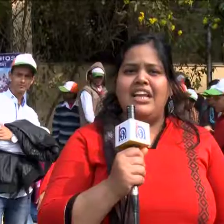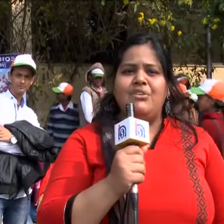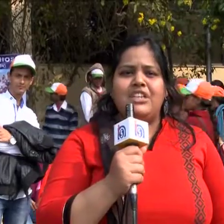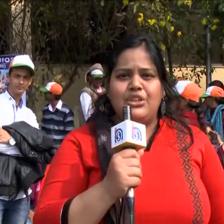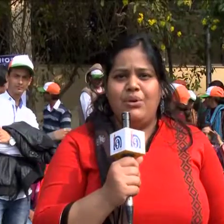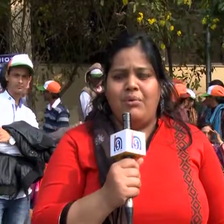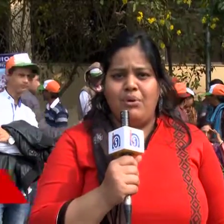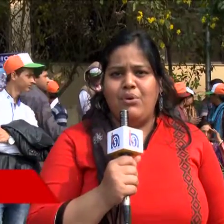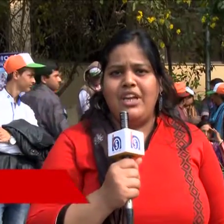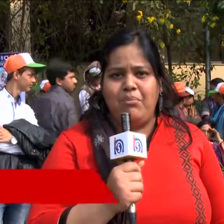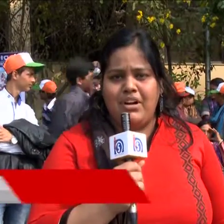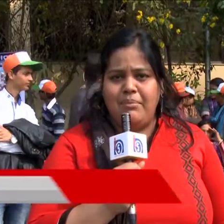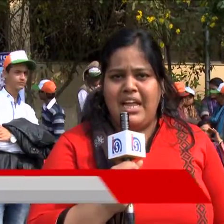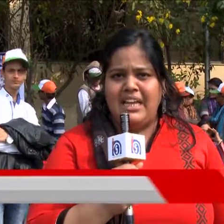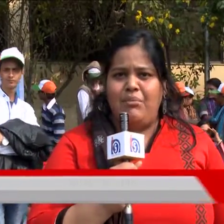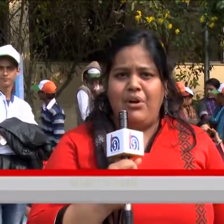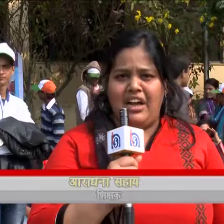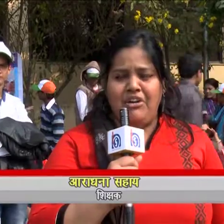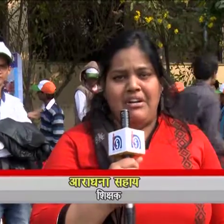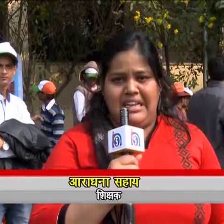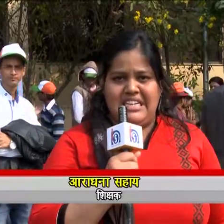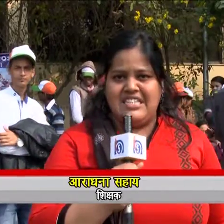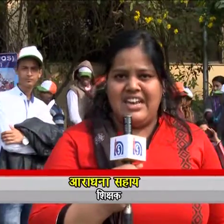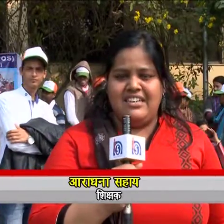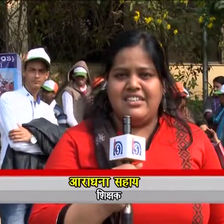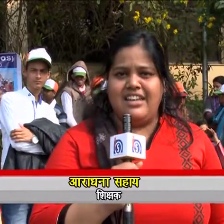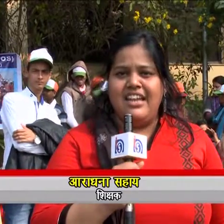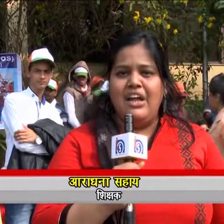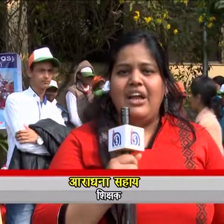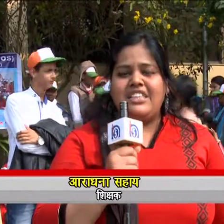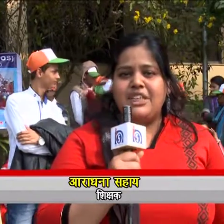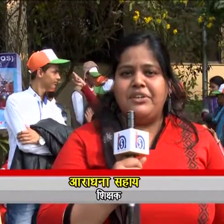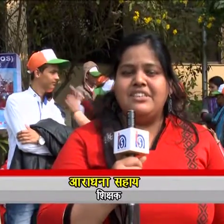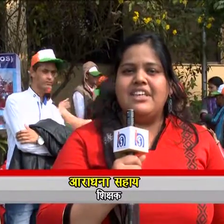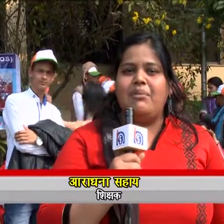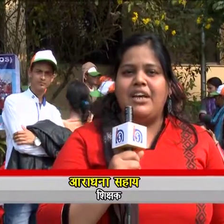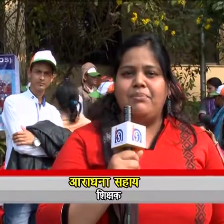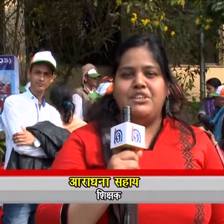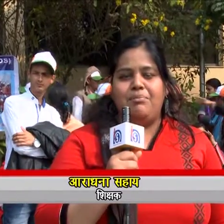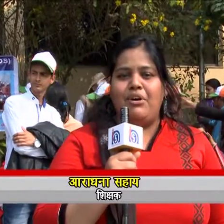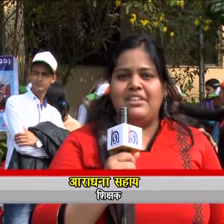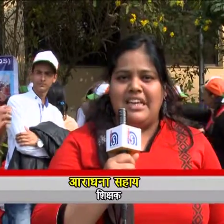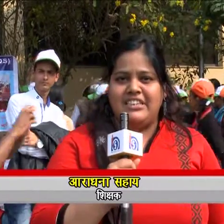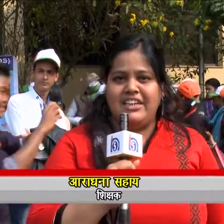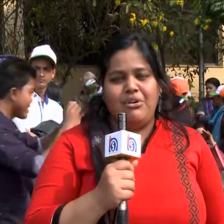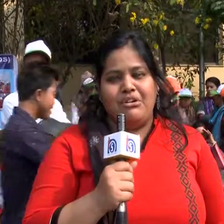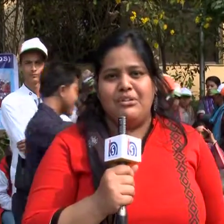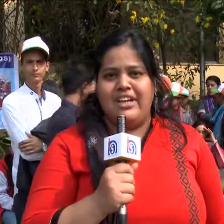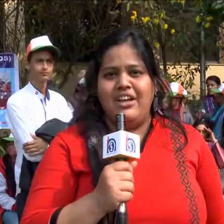NIOS के थ्रू हम लोगों को ये मौका मिला है कि हम लोग आगरा और दिल्ली की सैर कर सकें। इस एक्सपीरियंस से हमारे बच्चे बहुत ही एक्साइटेड और खुश हैं